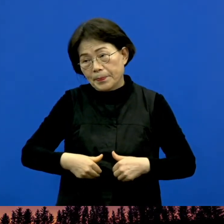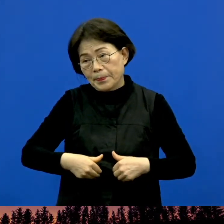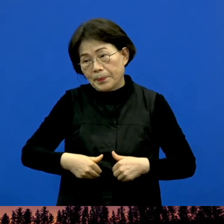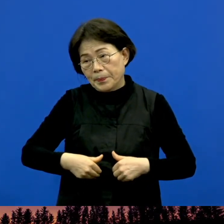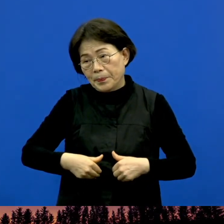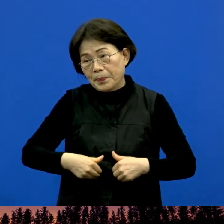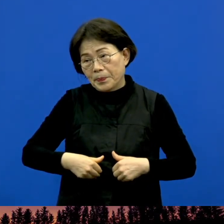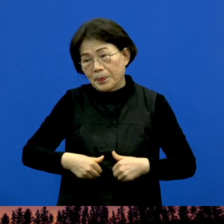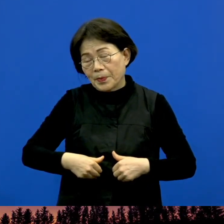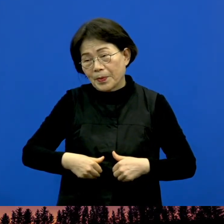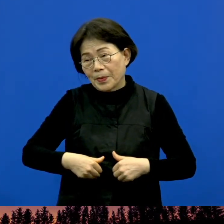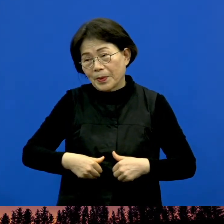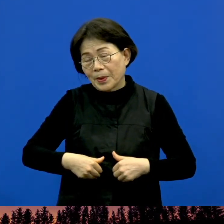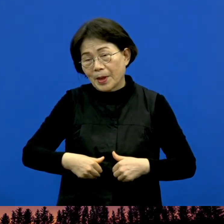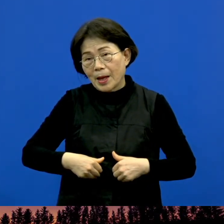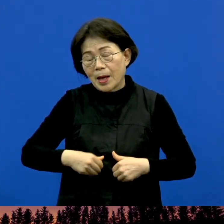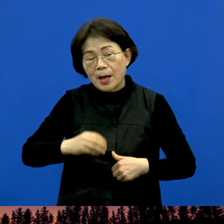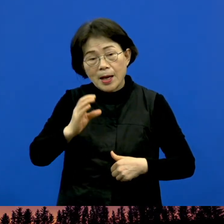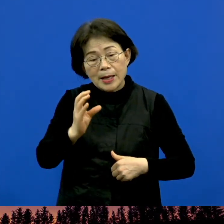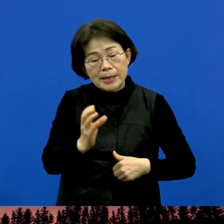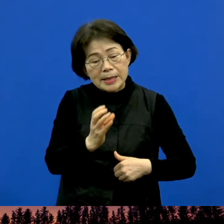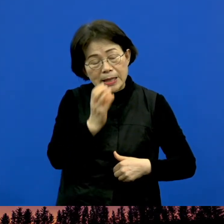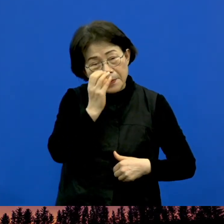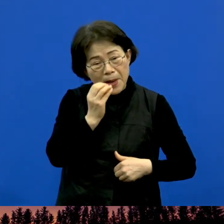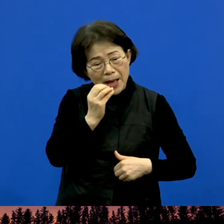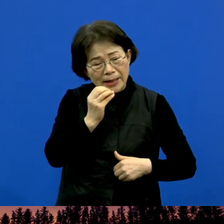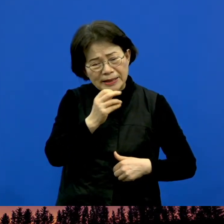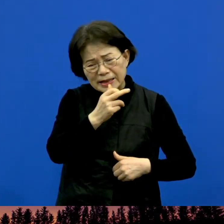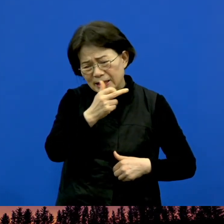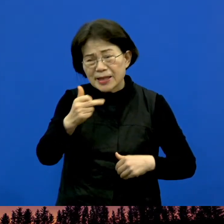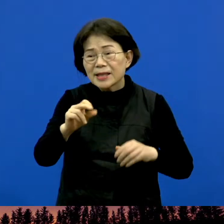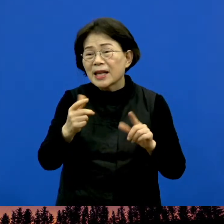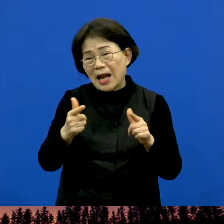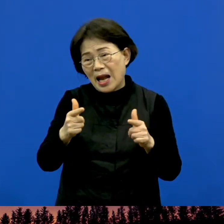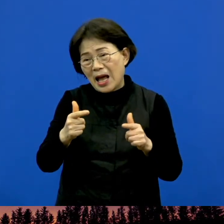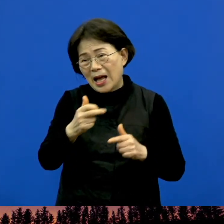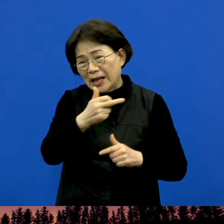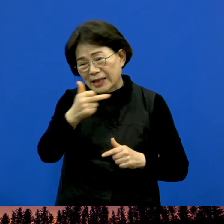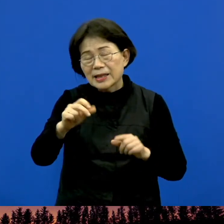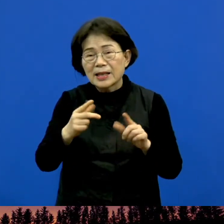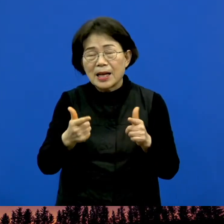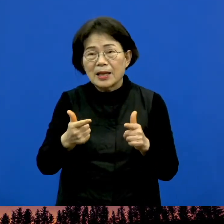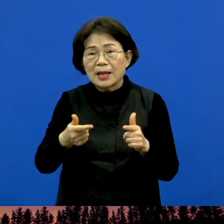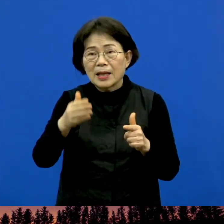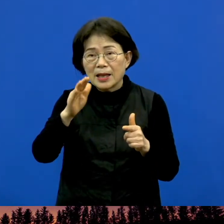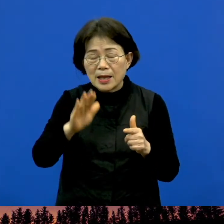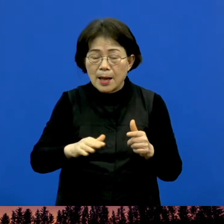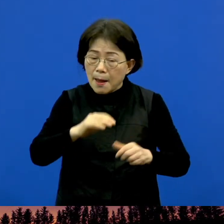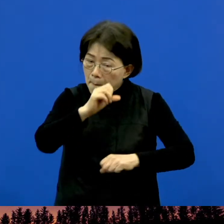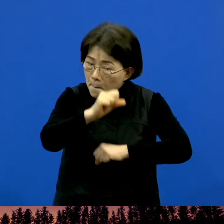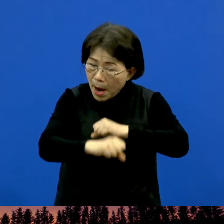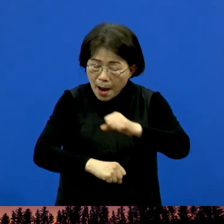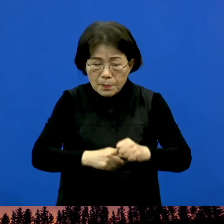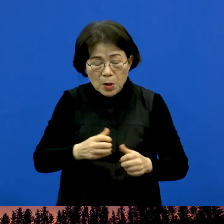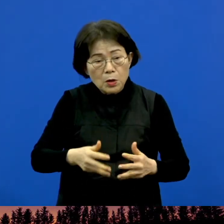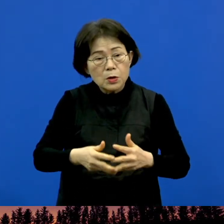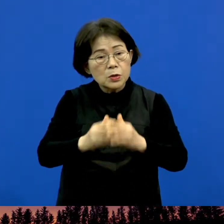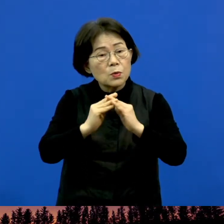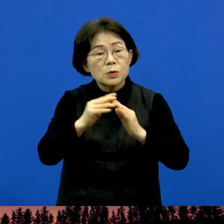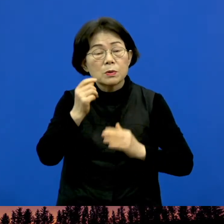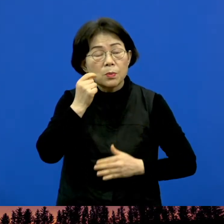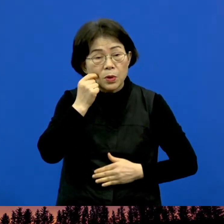뭐 성막의 규모는 그렇게 크지가 않아요, 그죠? 그렇게 크지 않습니다. 그런데 마음대로 지을 수 있는 건축물은